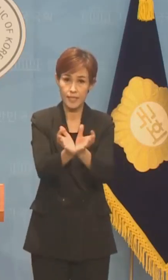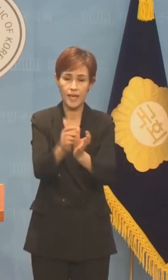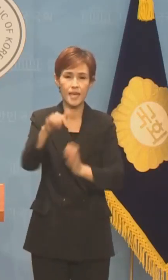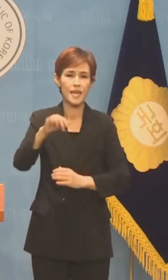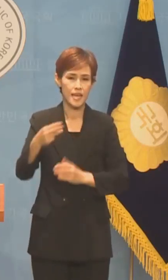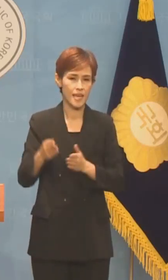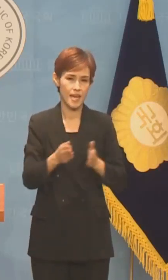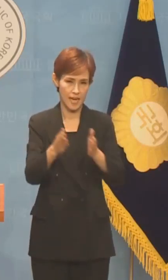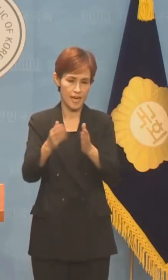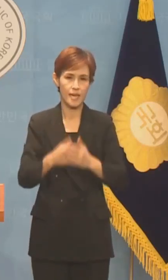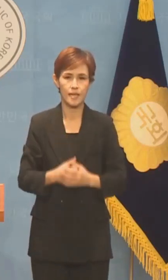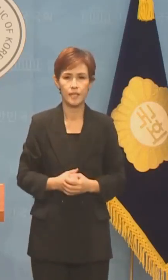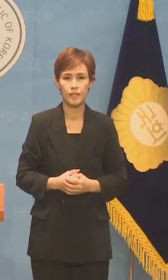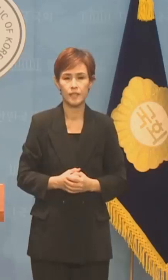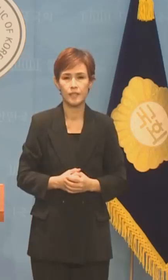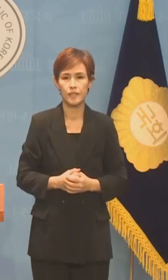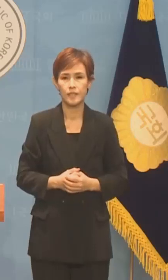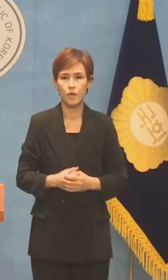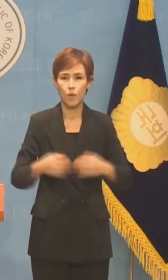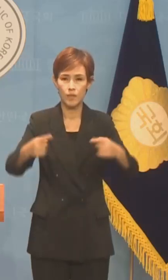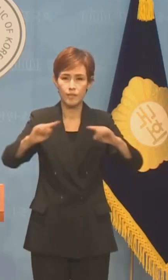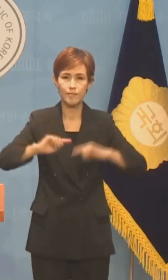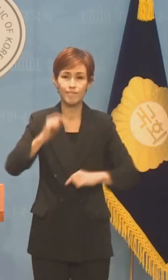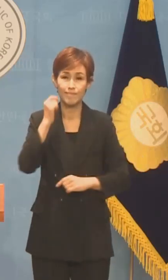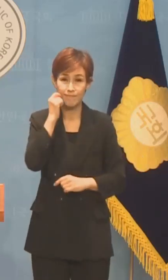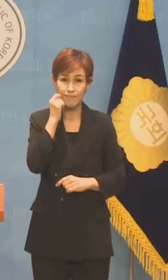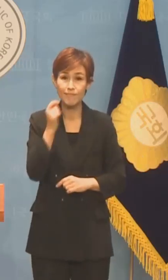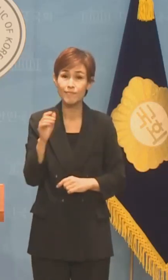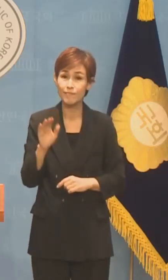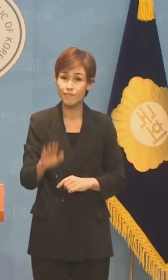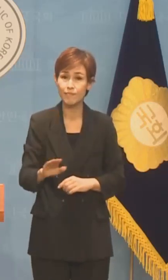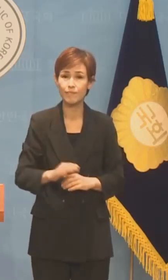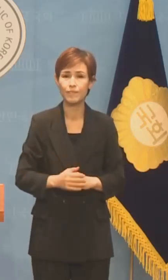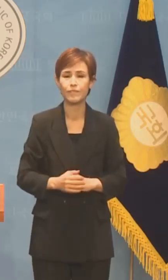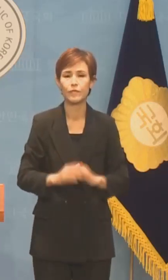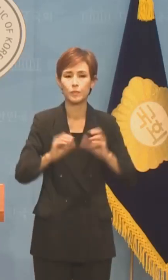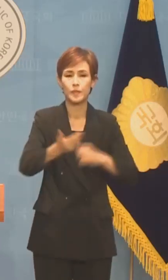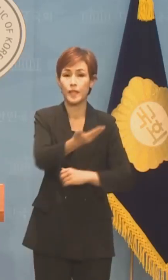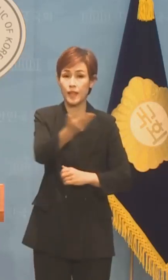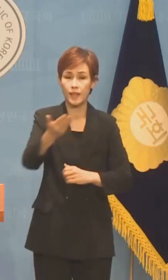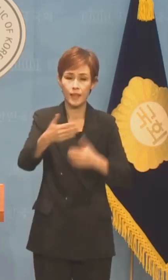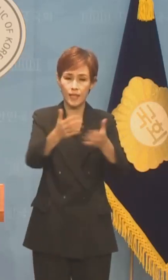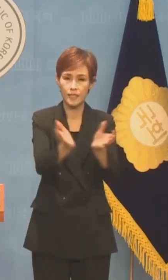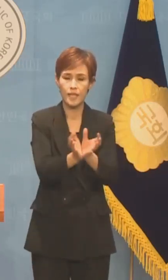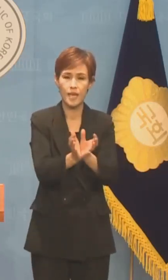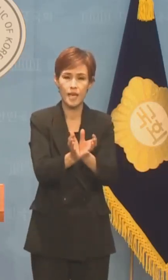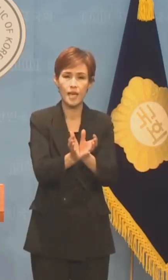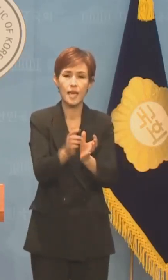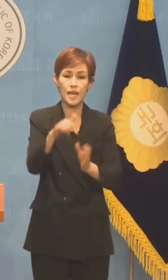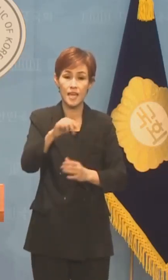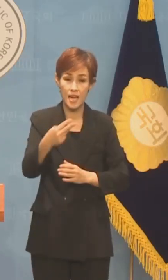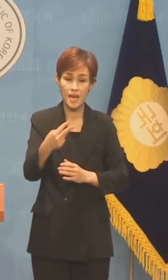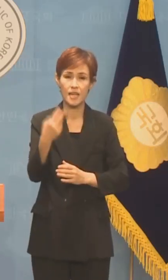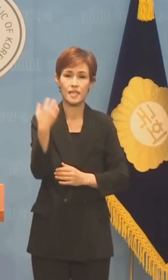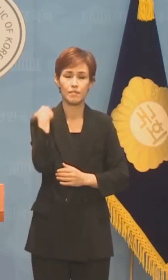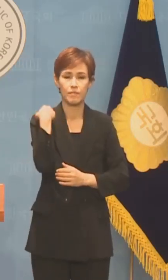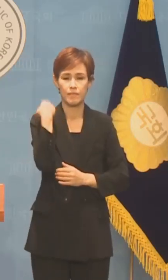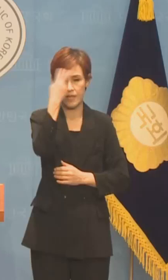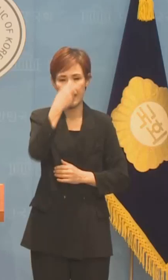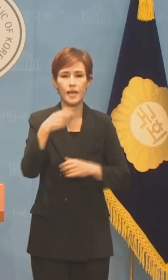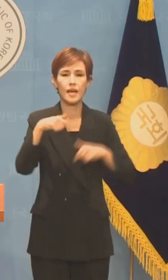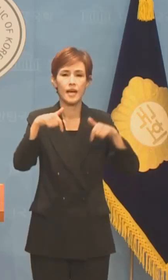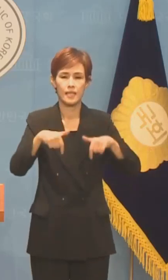길입니다. 일정상 자리를 같이 하진 못했지만 시민단체 길에서 간사를 맡아